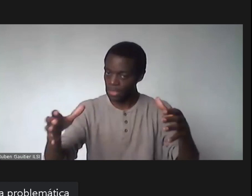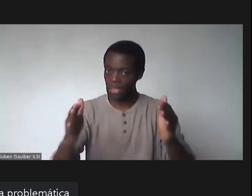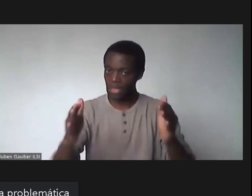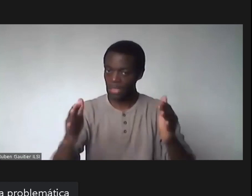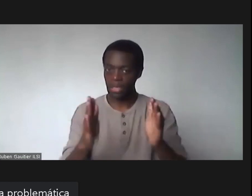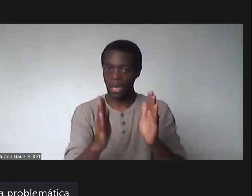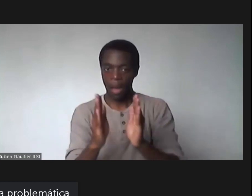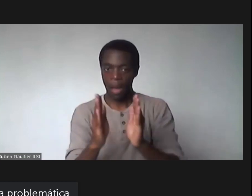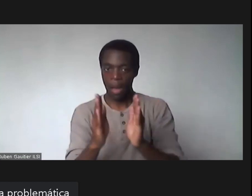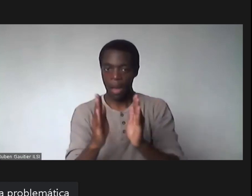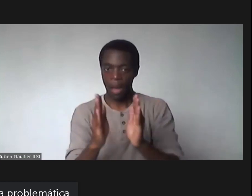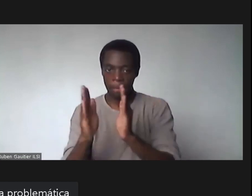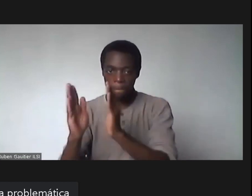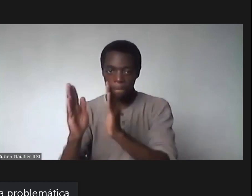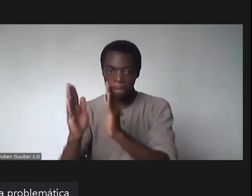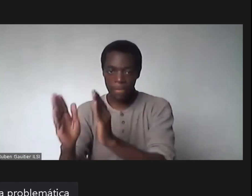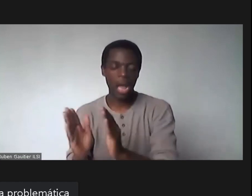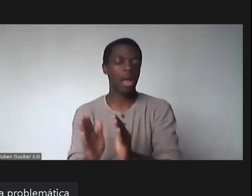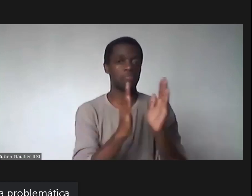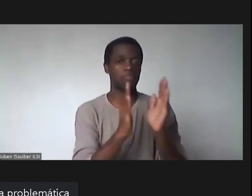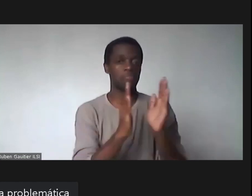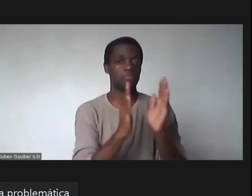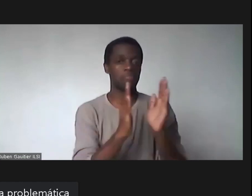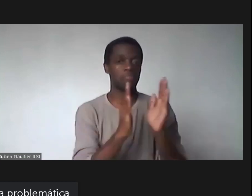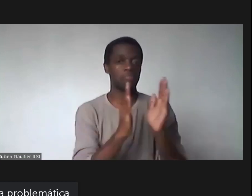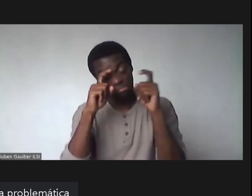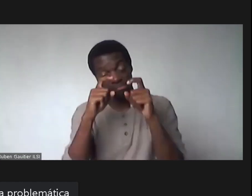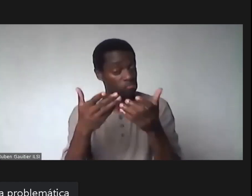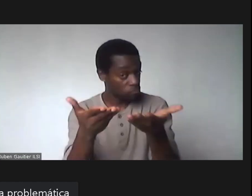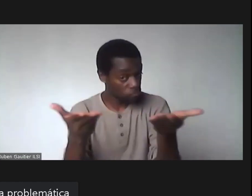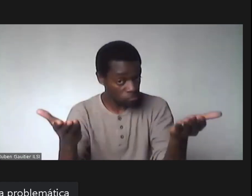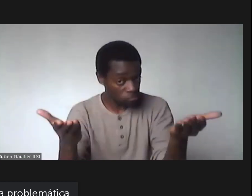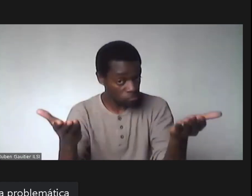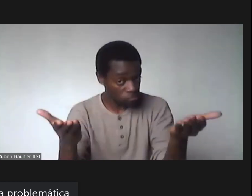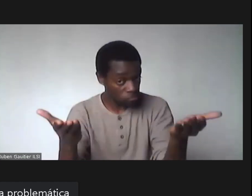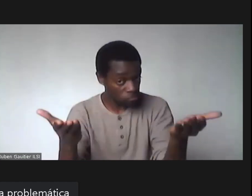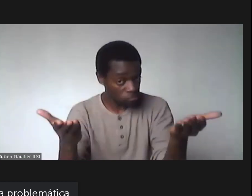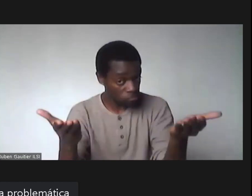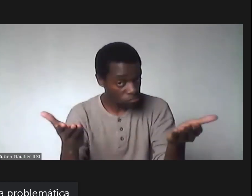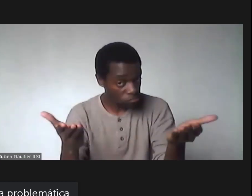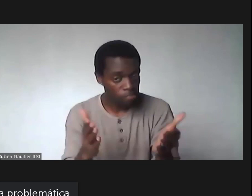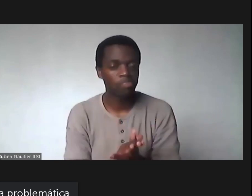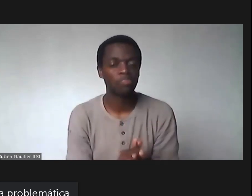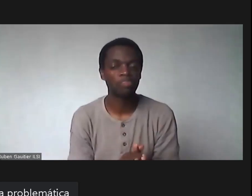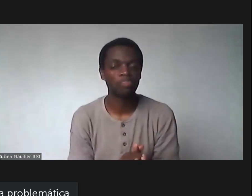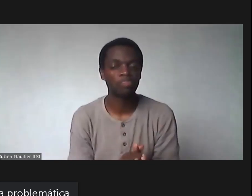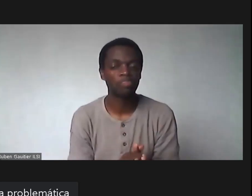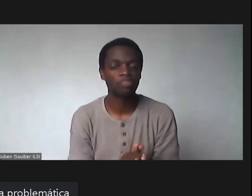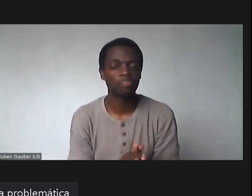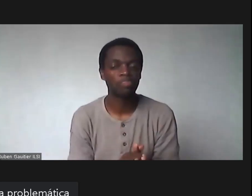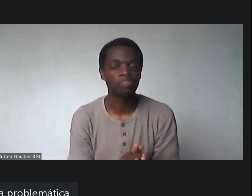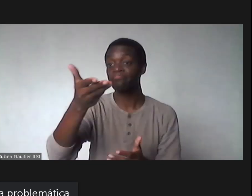Muchas gracias. ¿Alguien quiere voluntariamente responder a las dos preguntas que ha hecho Guillermo?